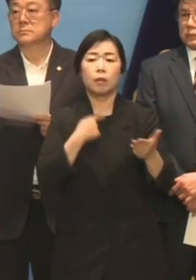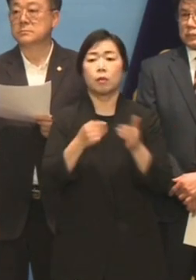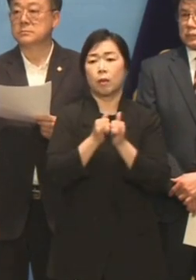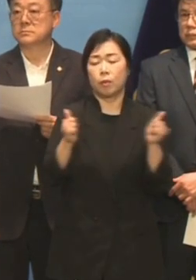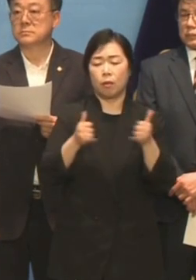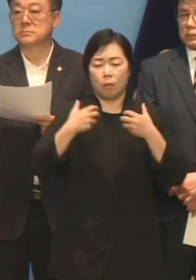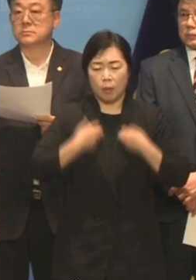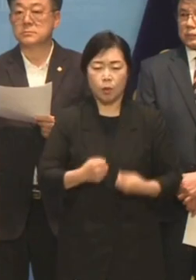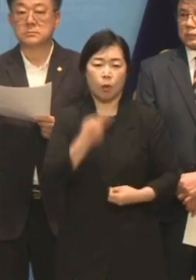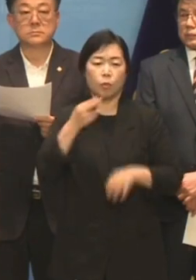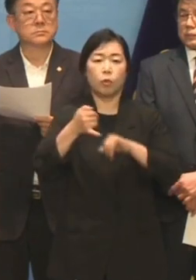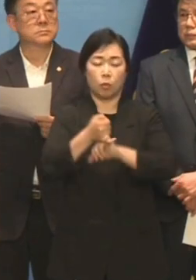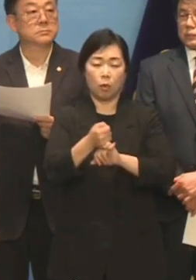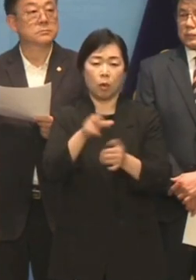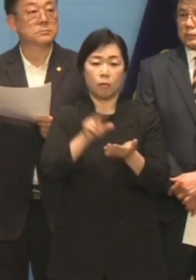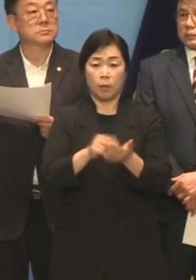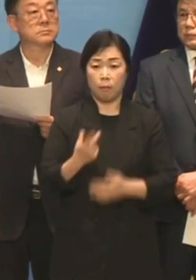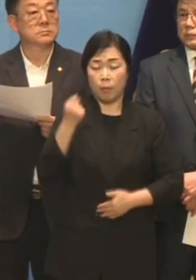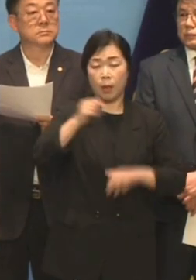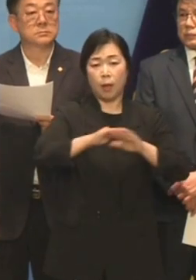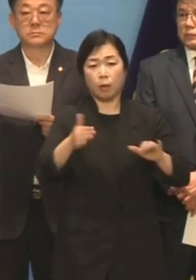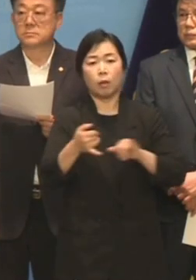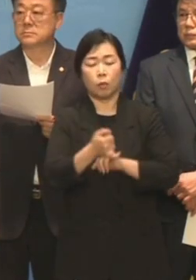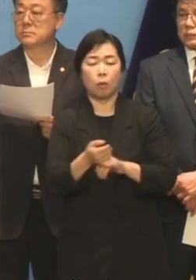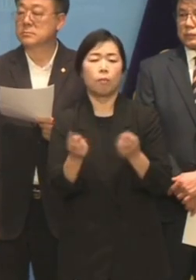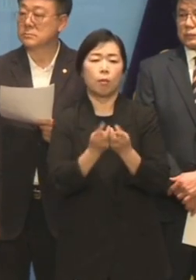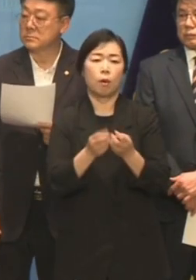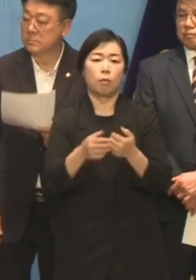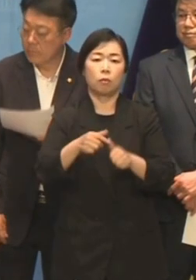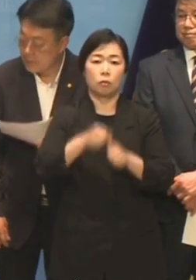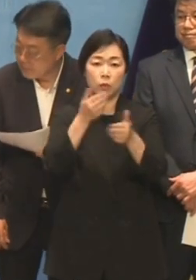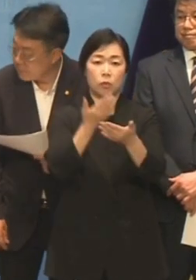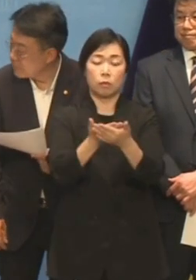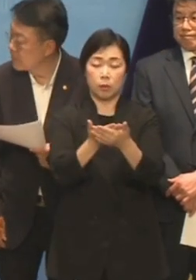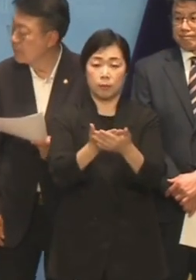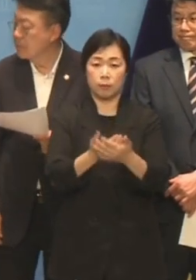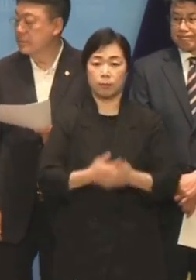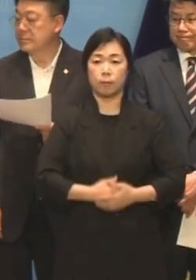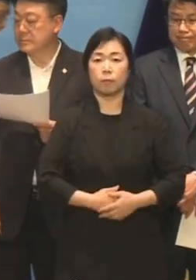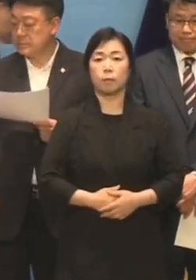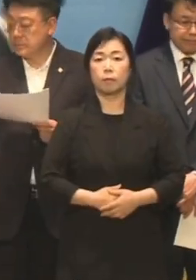않고 이 문제가 신속하게 해결될 수 있도록 길을 열어주시기 바랍니다.